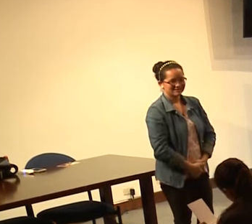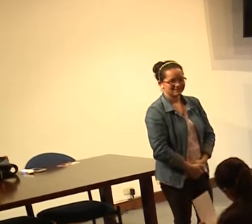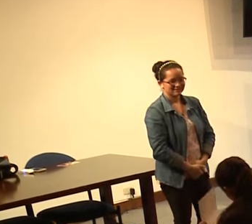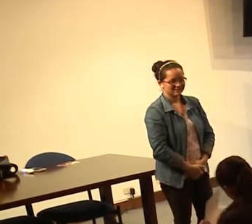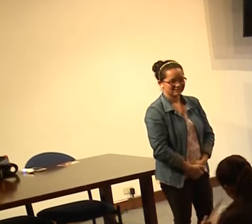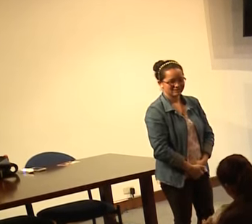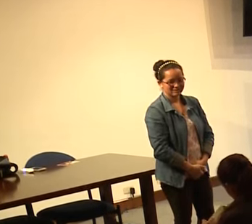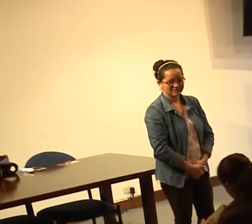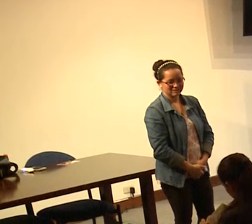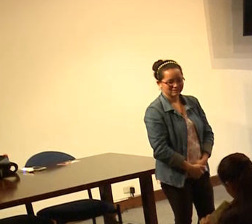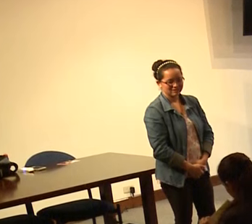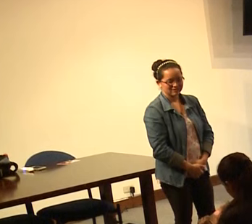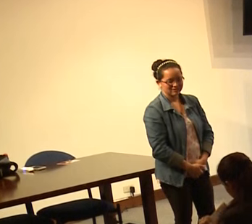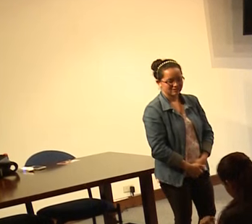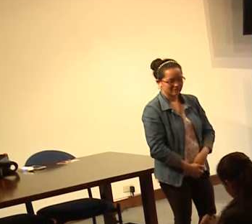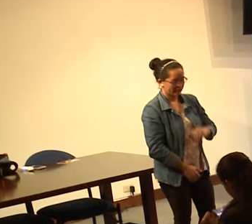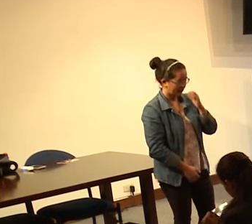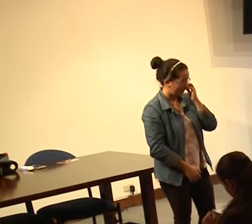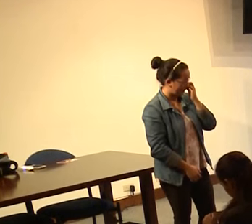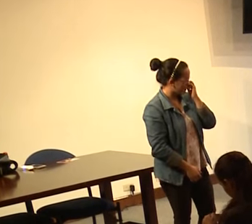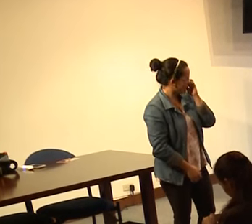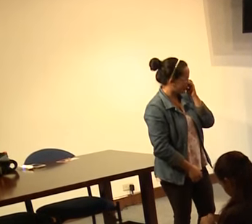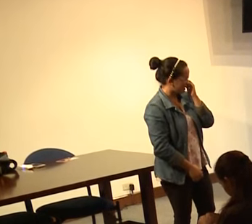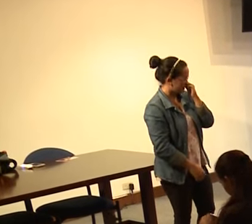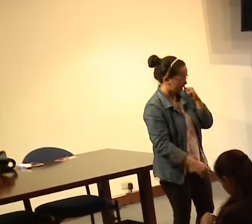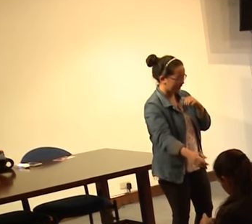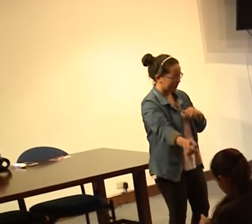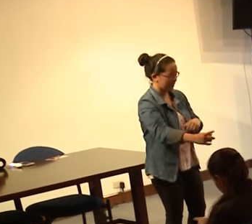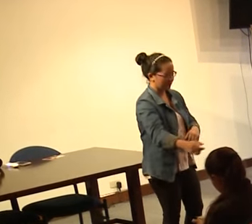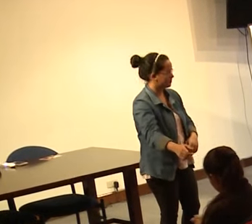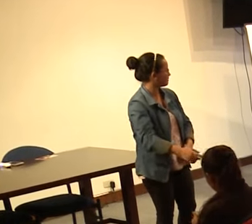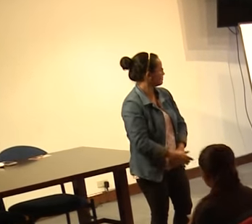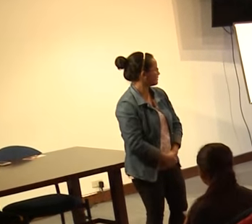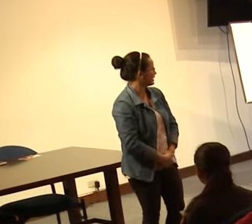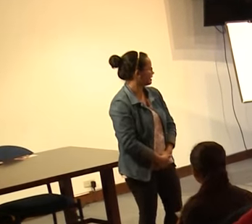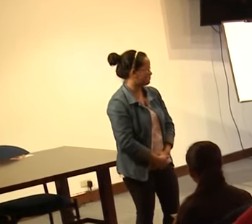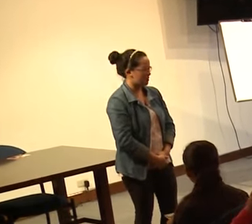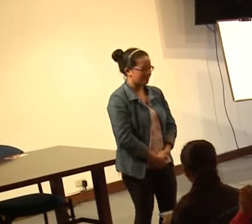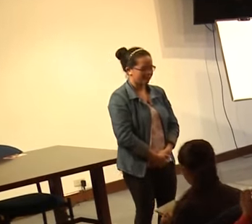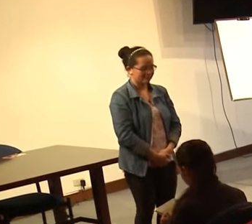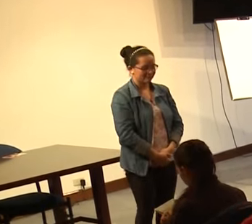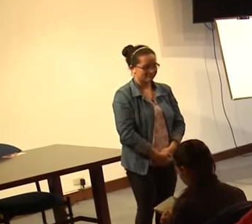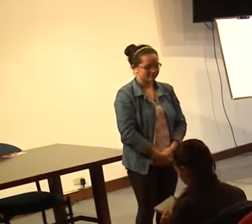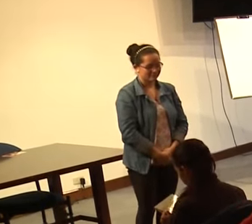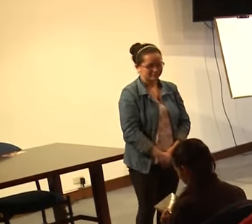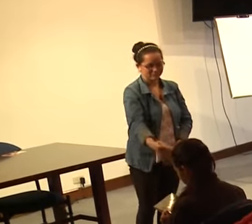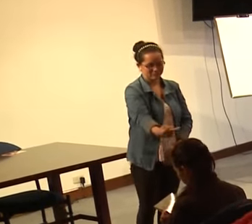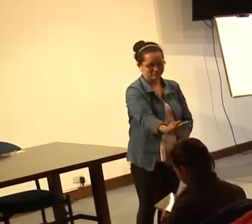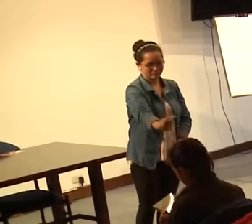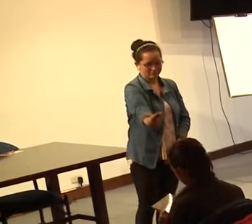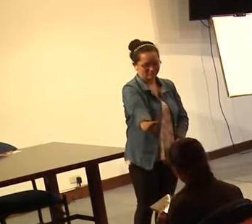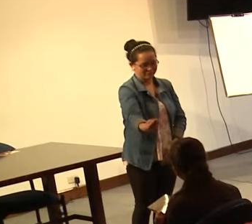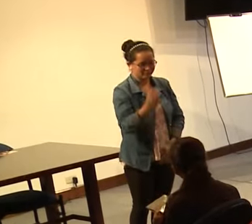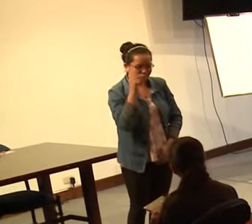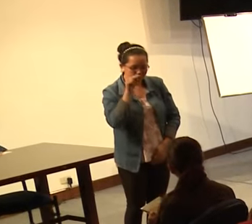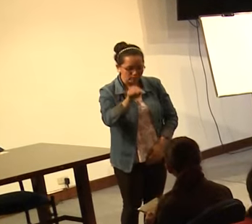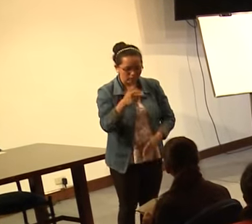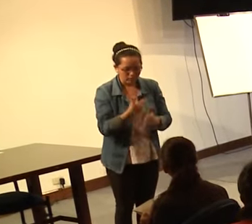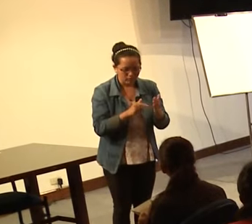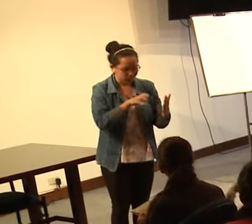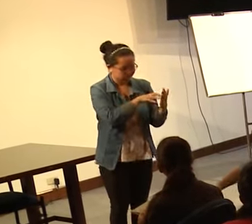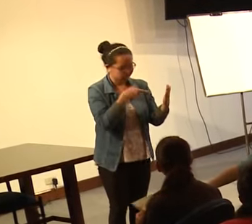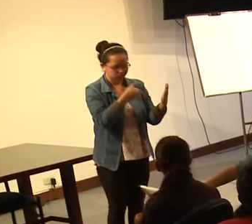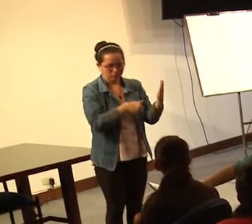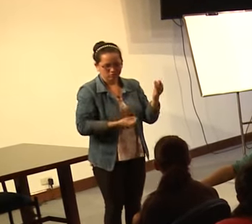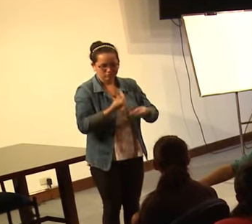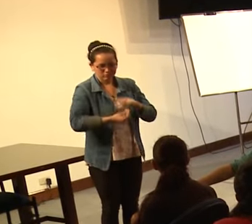Sí, ya tiene. ¿Por acá tienen? Sí. Listo. Bien. Quiero que hagan una